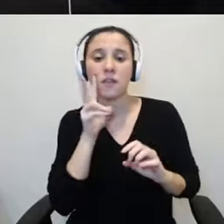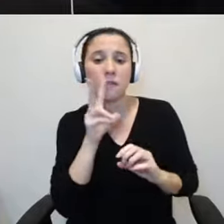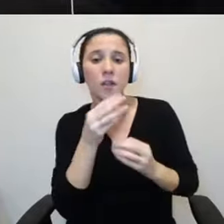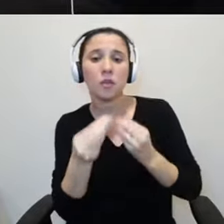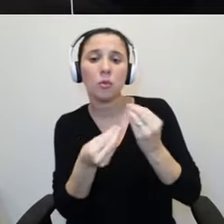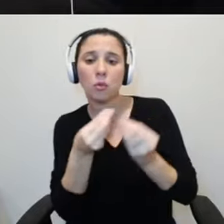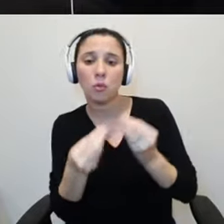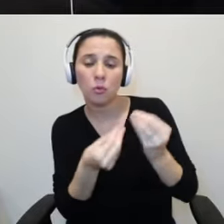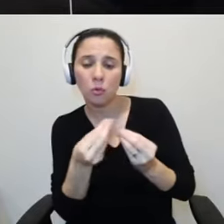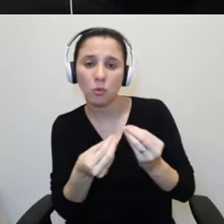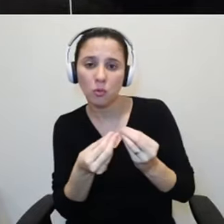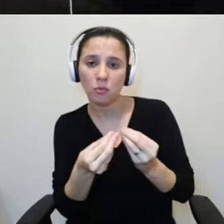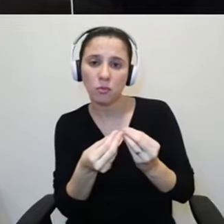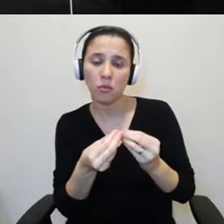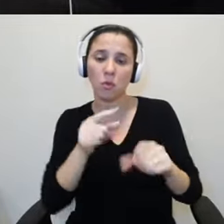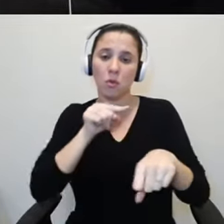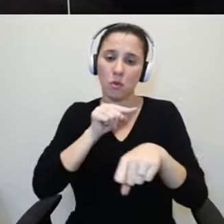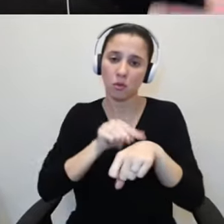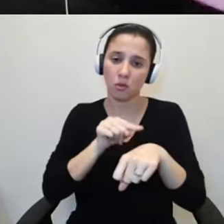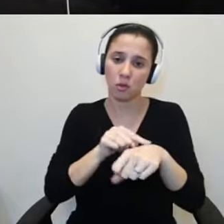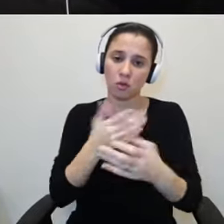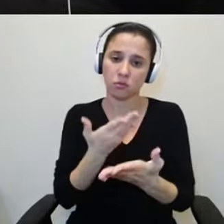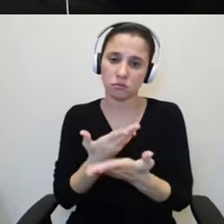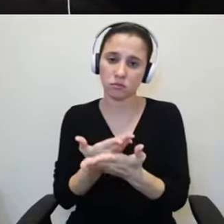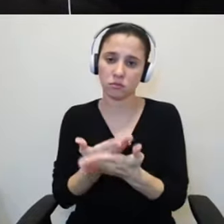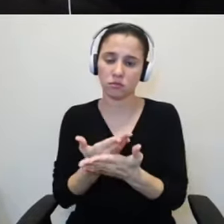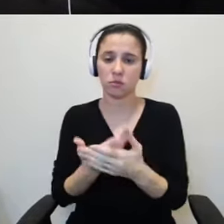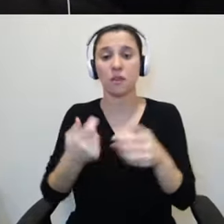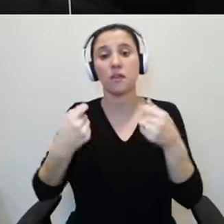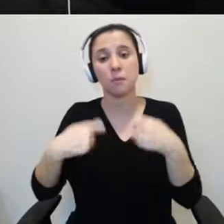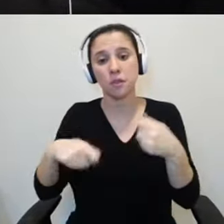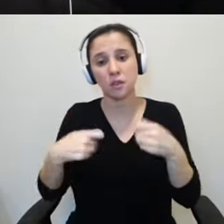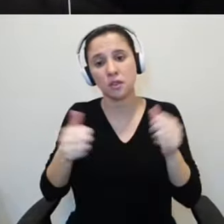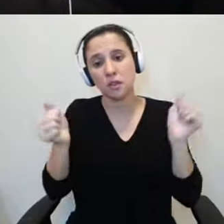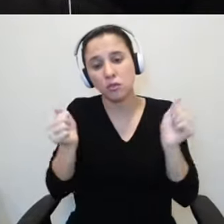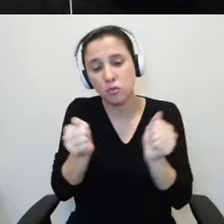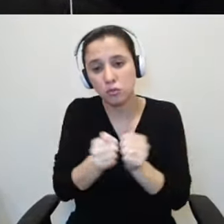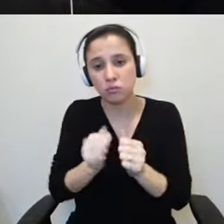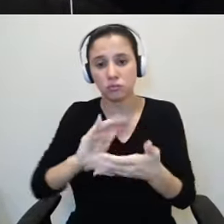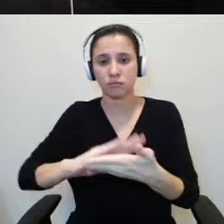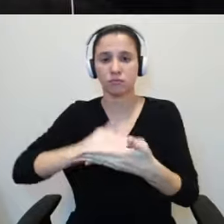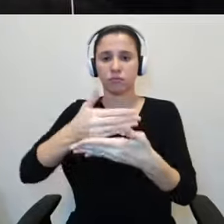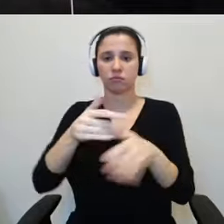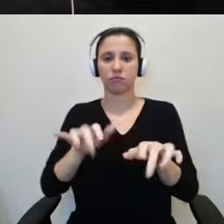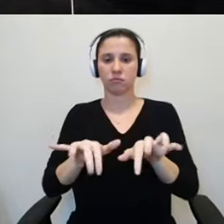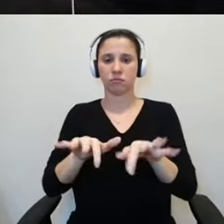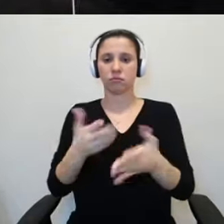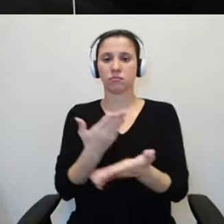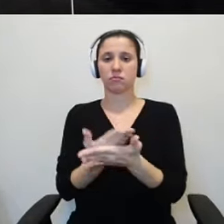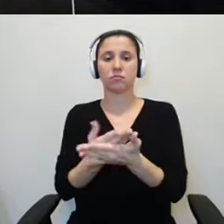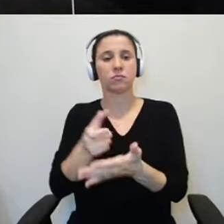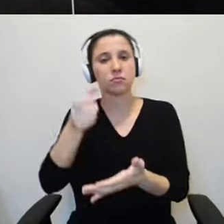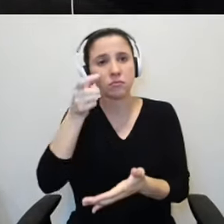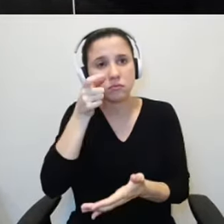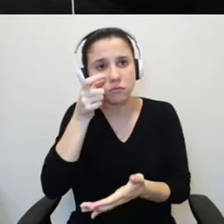que esses horários em que vocês vão precisar estar à frente do computador, eles sejam, vamos dizer assim,